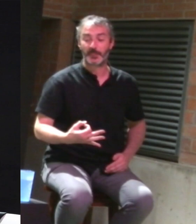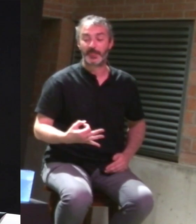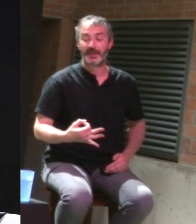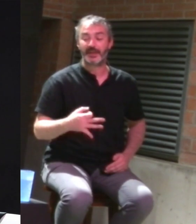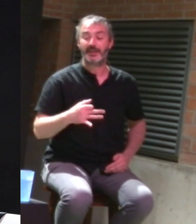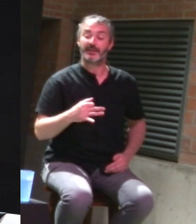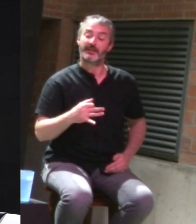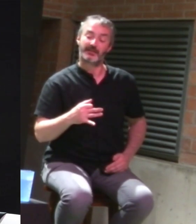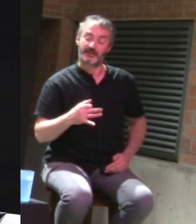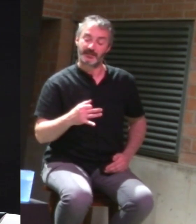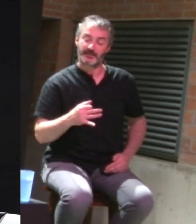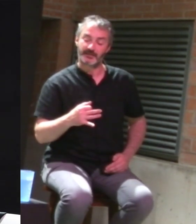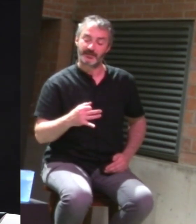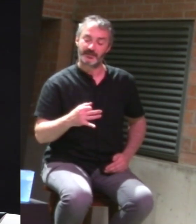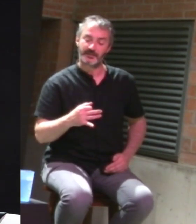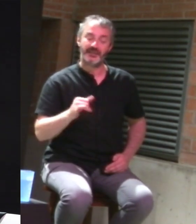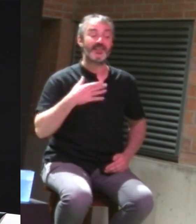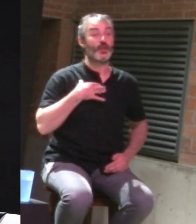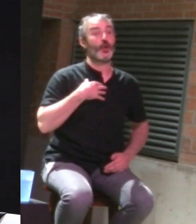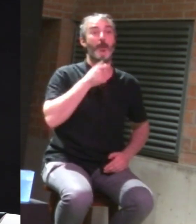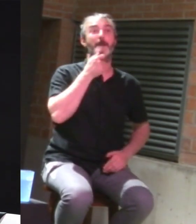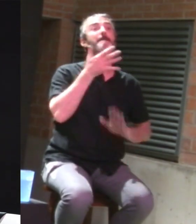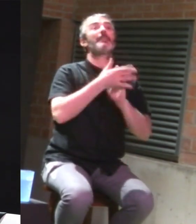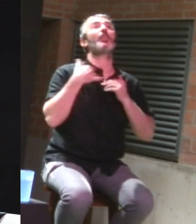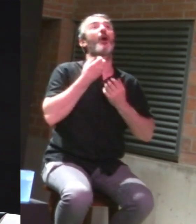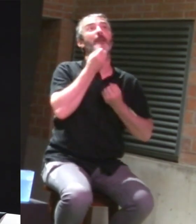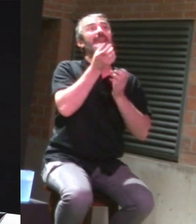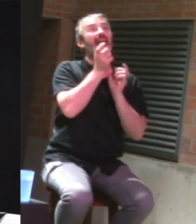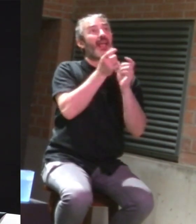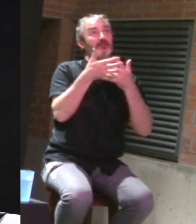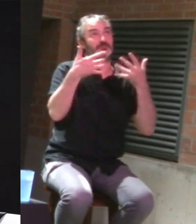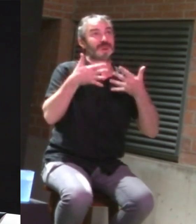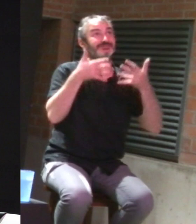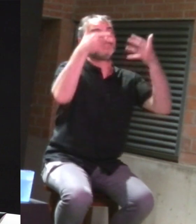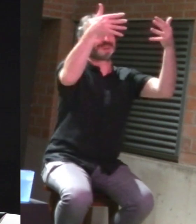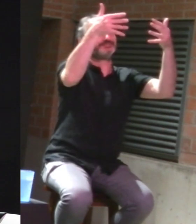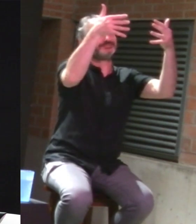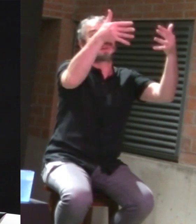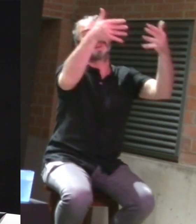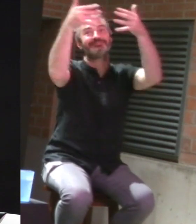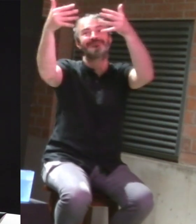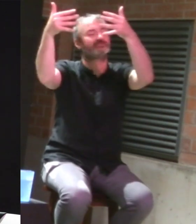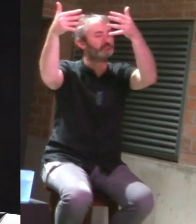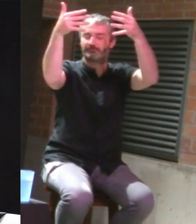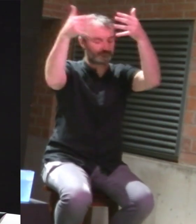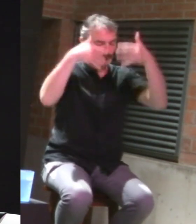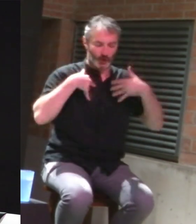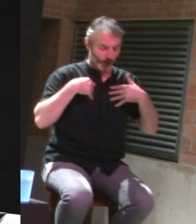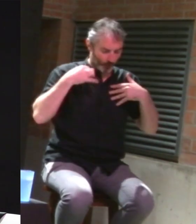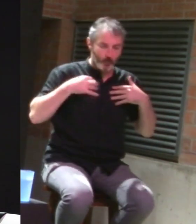paraula estigui en mans o en la boca dels homes. Volen parlar per elles mateixes perquè es